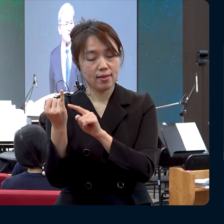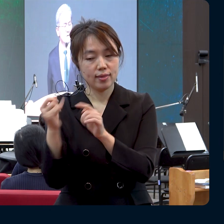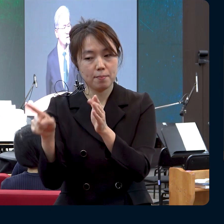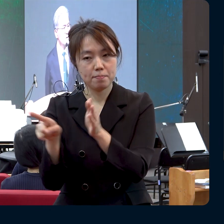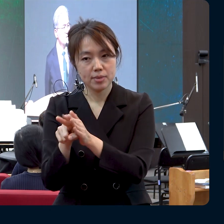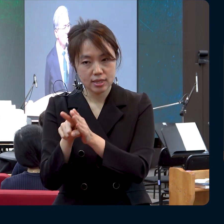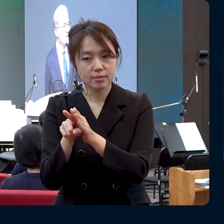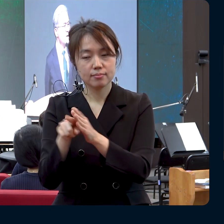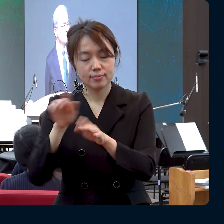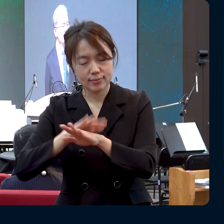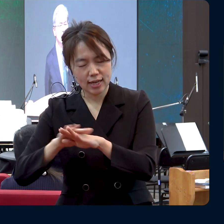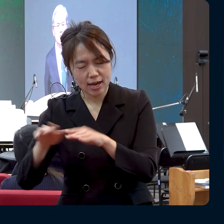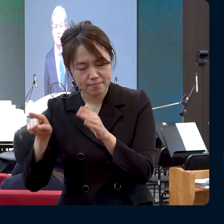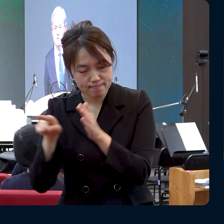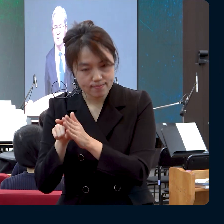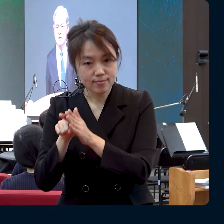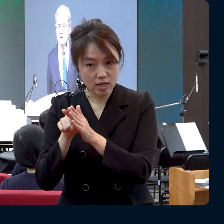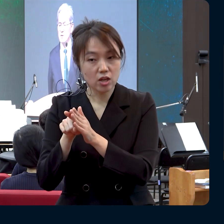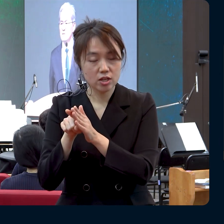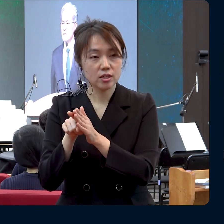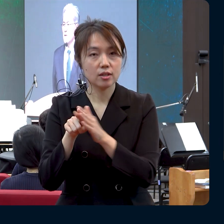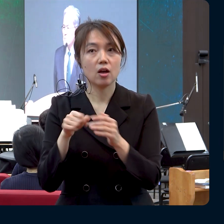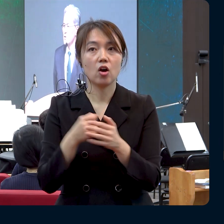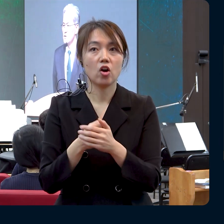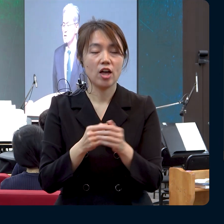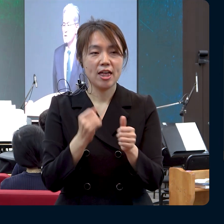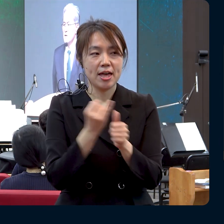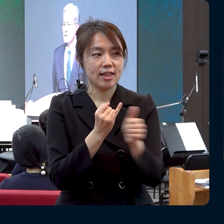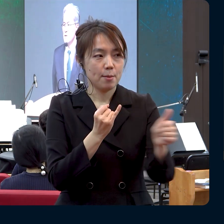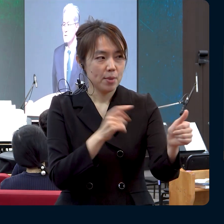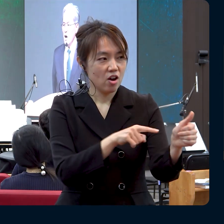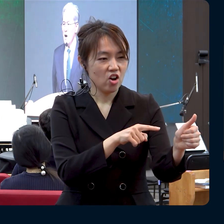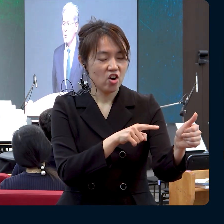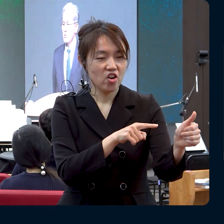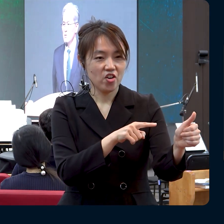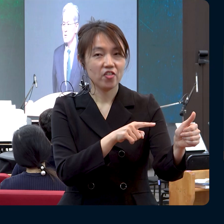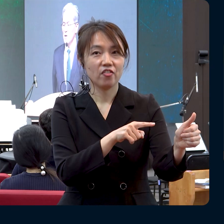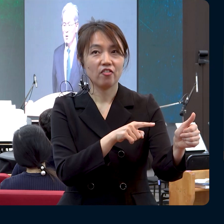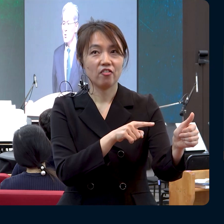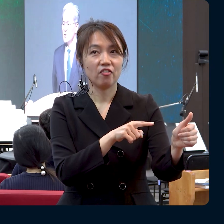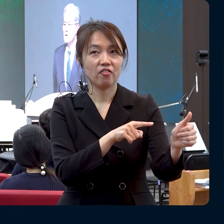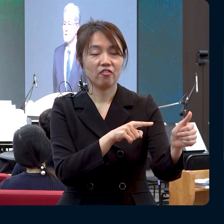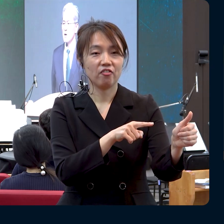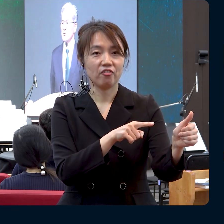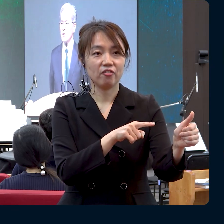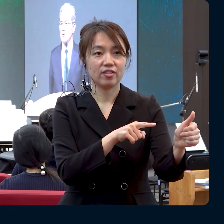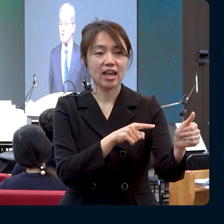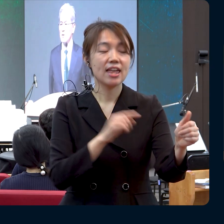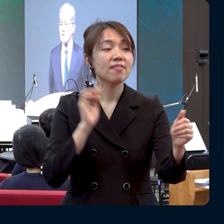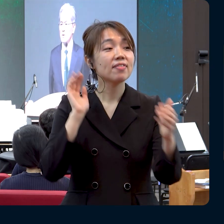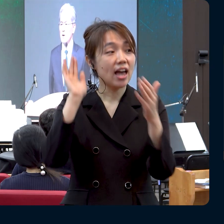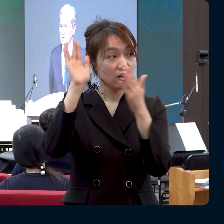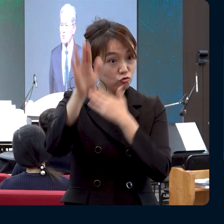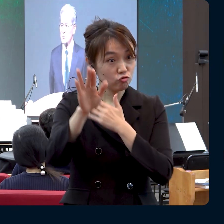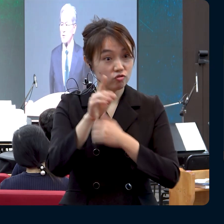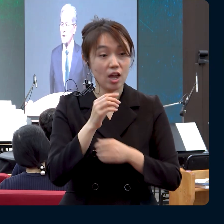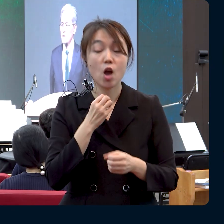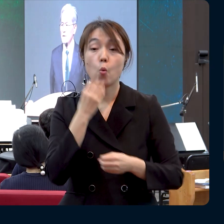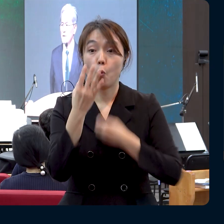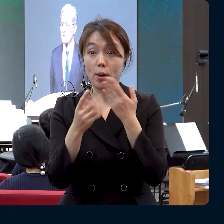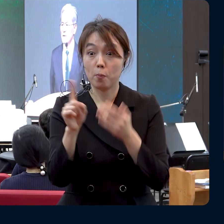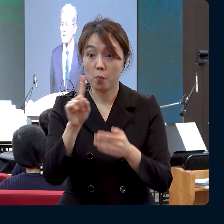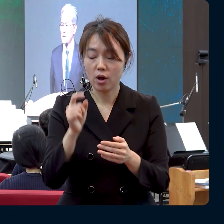보면요, 정말 많은 경우 그 남편들이 다 대놓고 얘기하더라고요. 아내